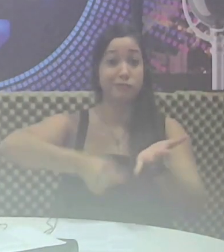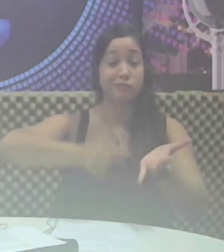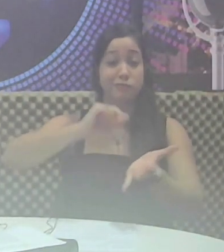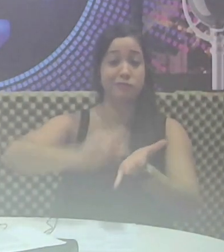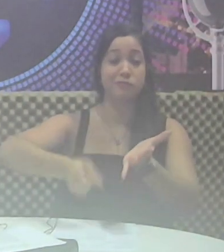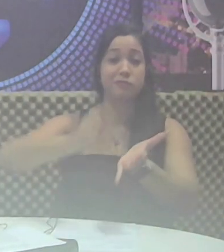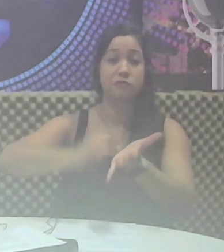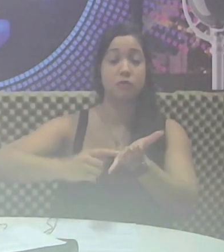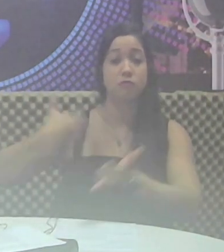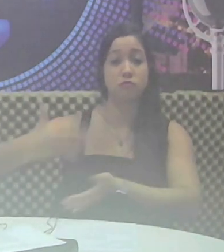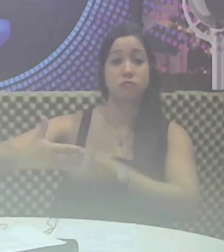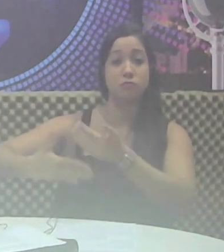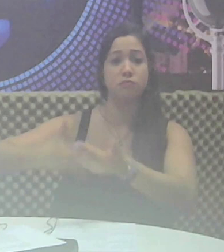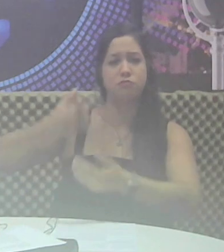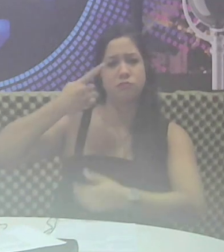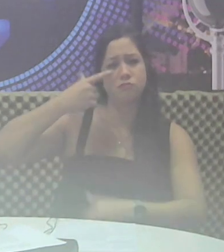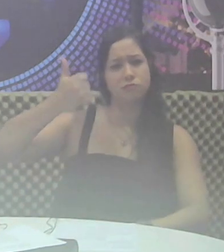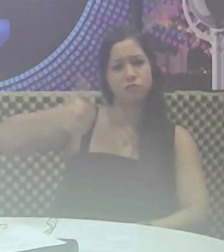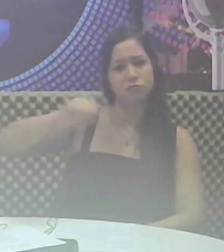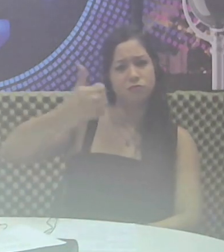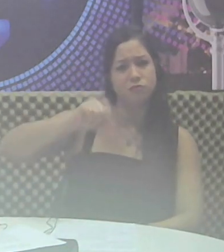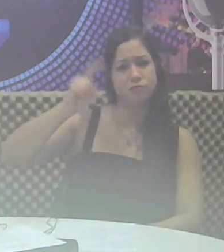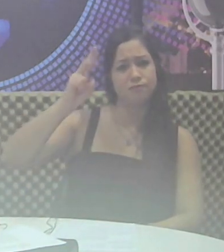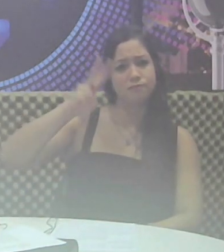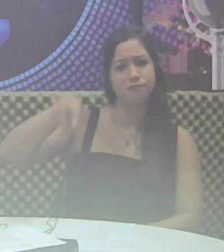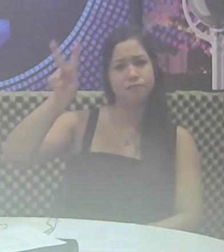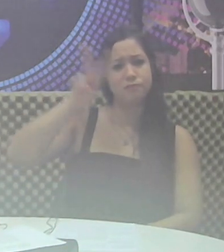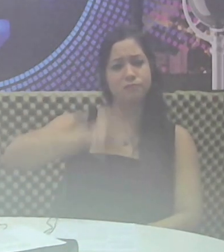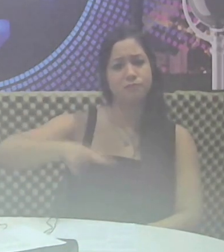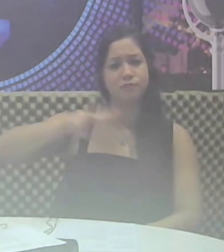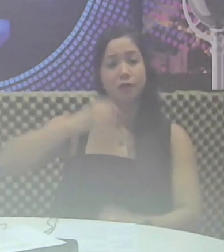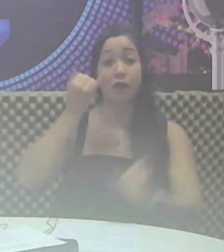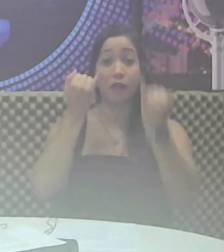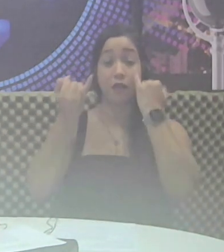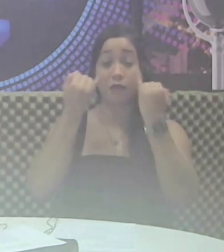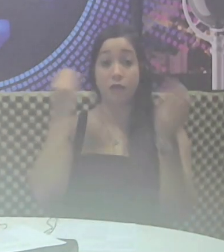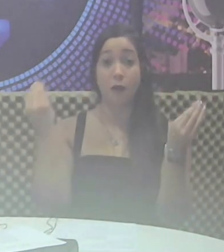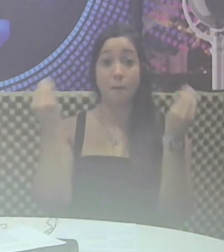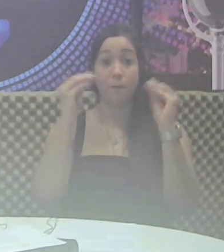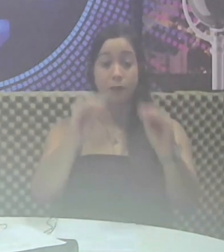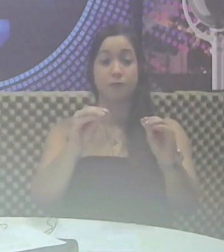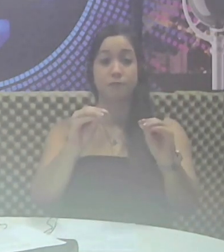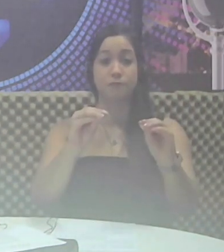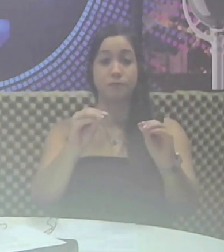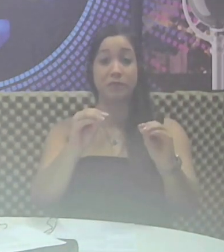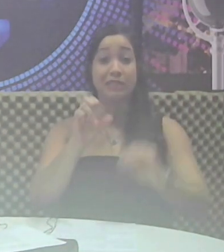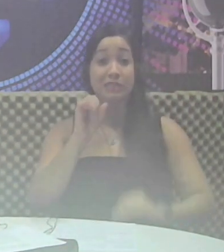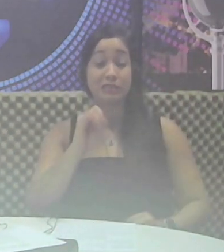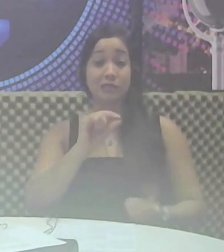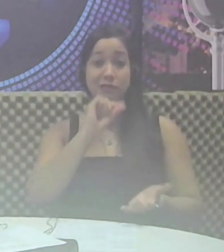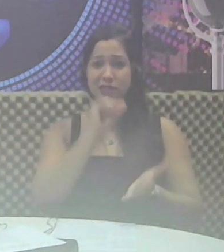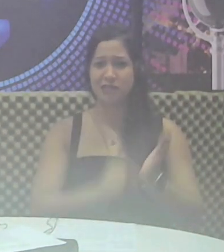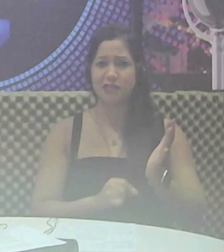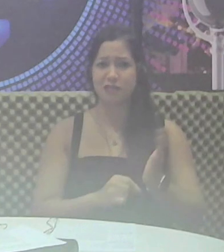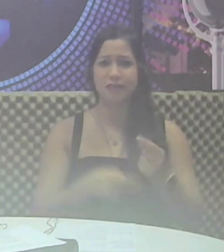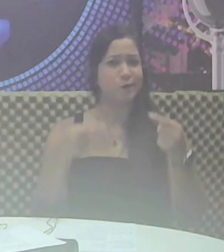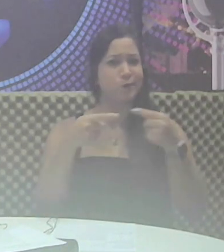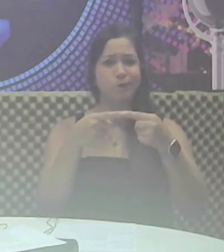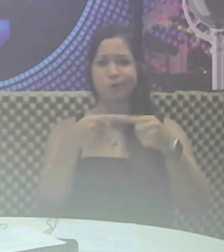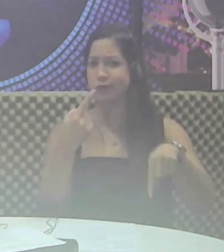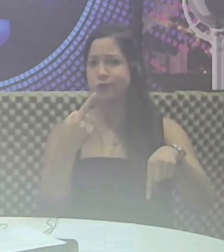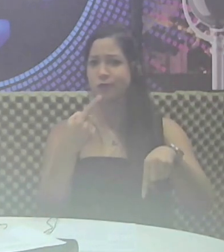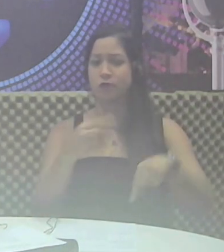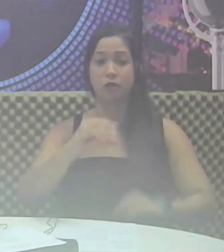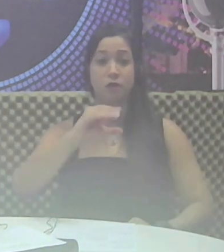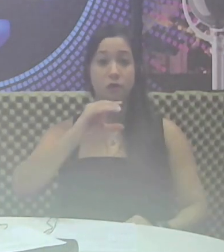por um processo de checagem e validação dos dados apresentados. Aquelas inscrições que não se enquadram nos